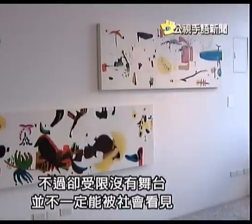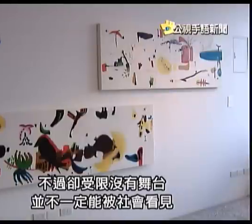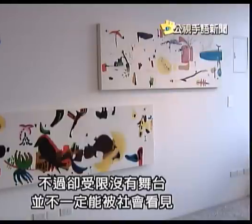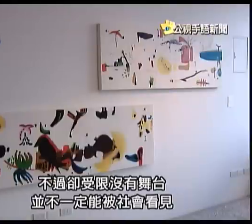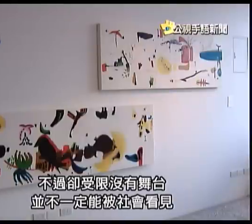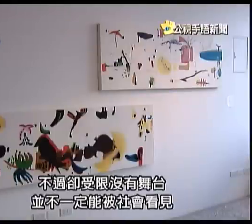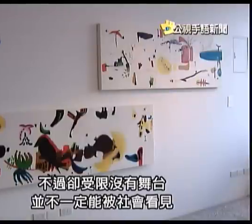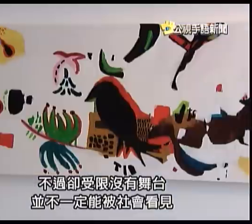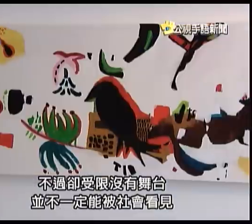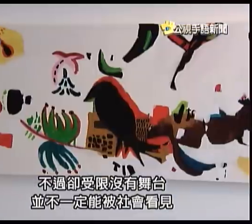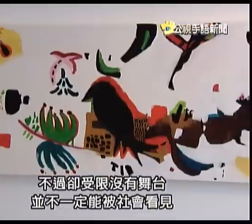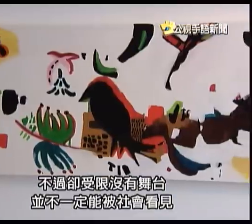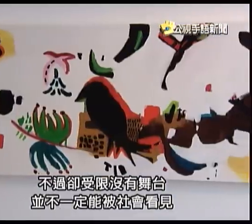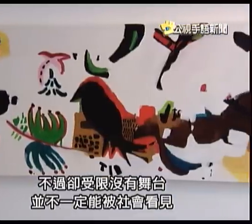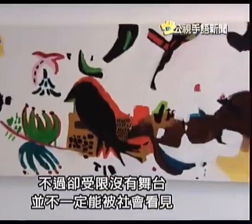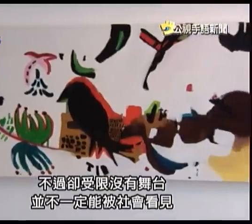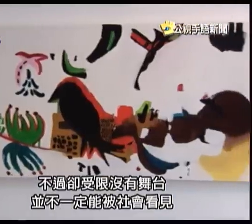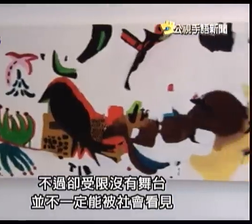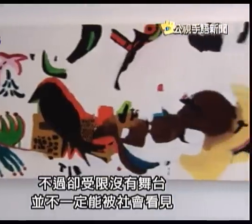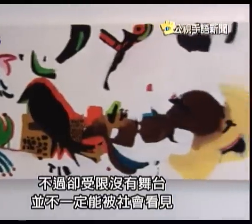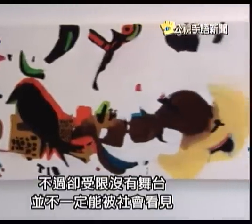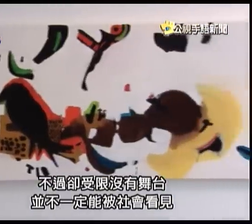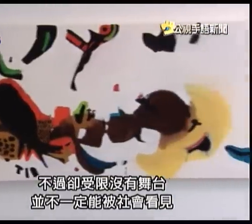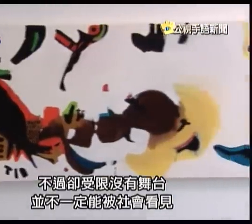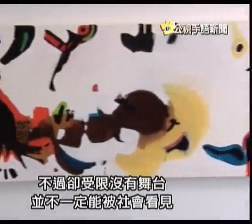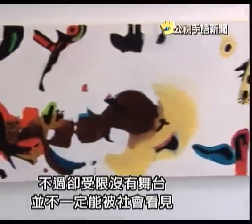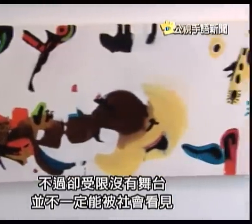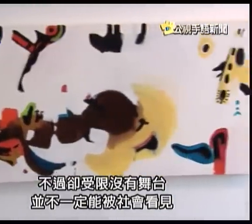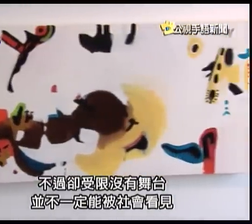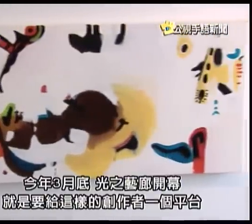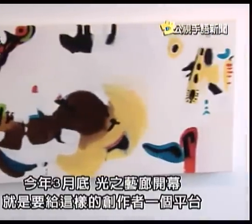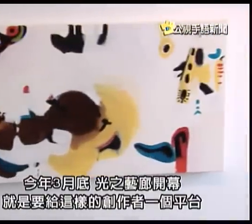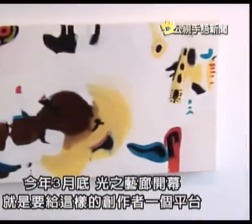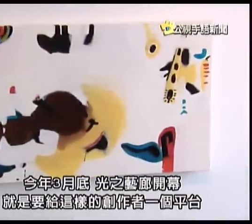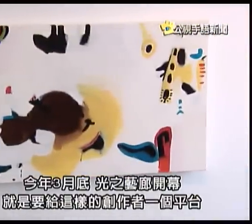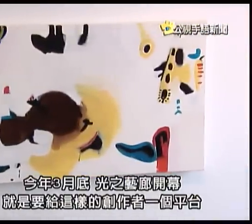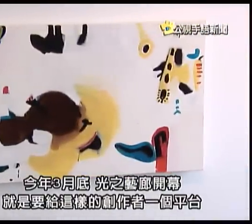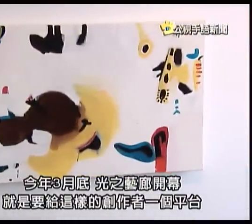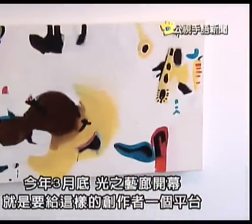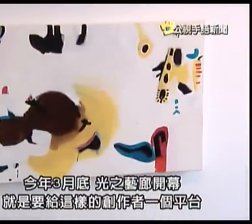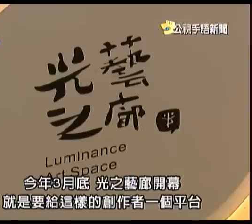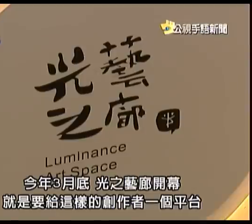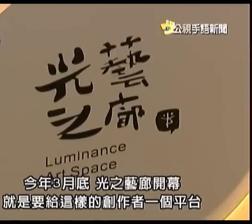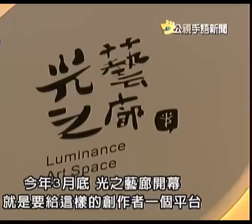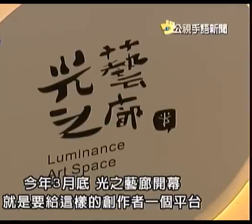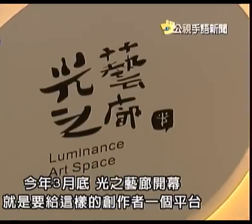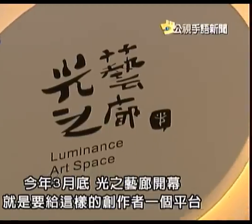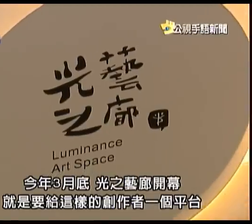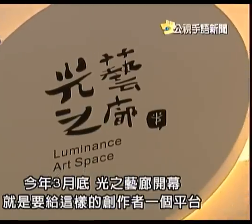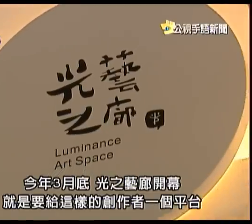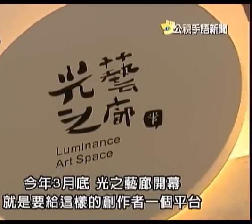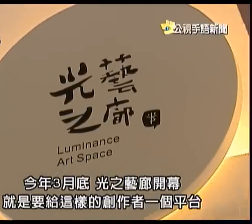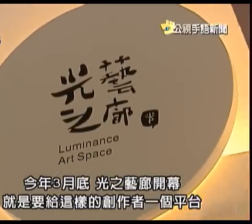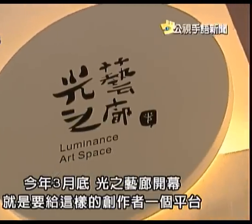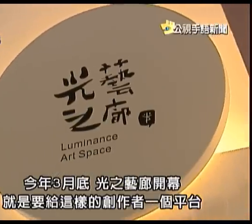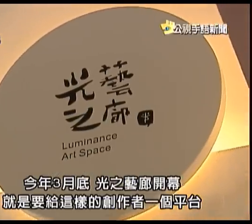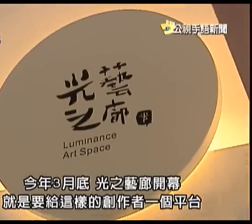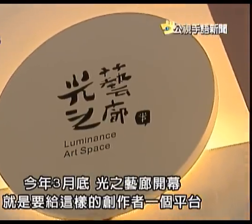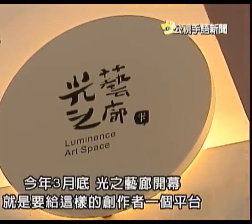受限没有舞台，并不一定能被社会看见。今年3月底光之艺廊开幕，就是要给这样的创作